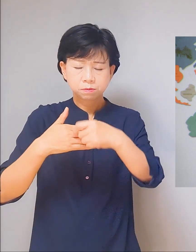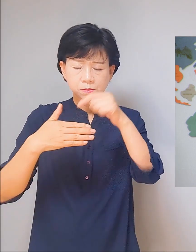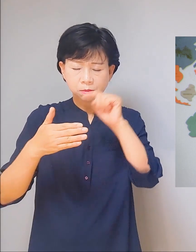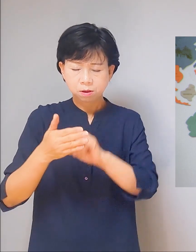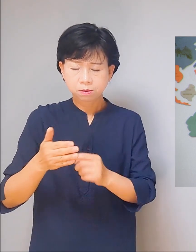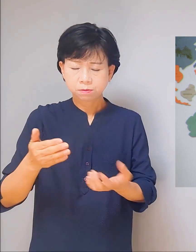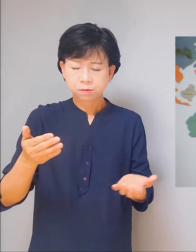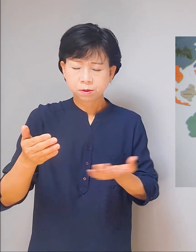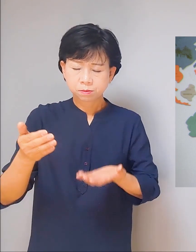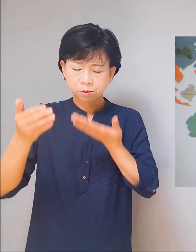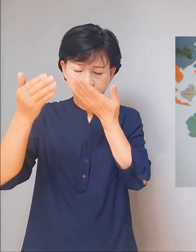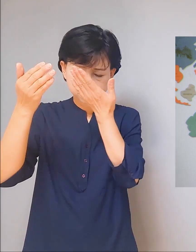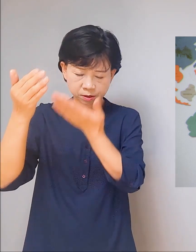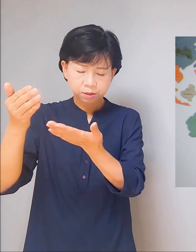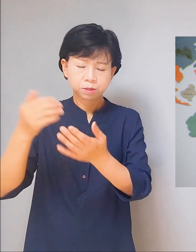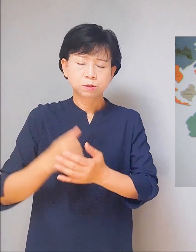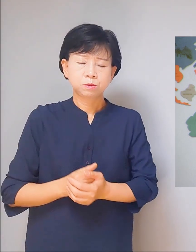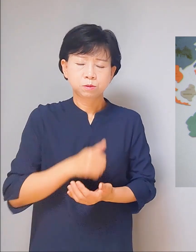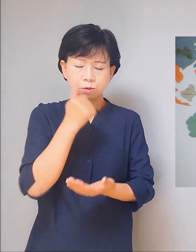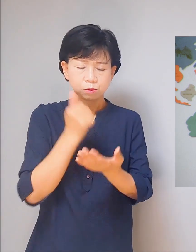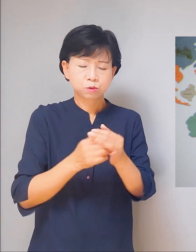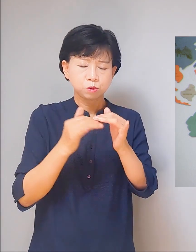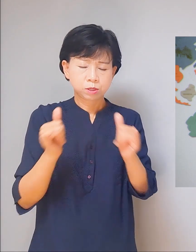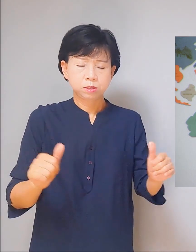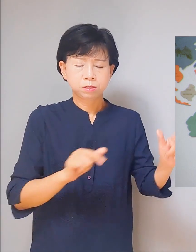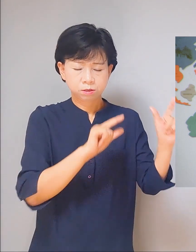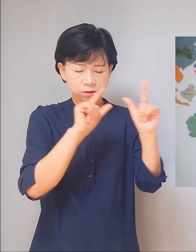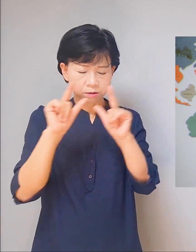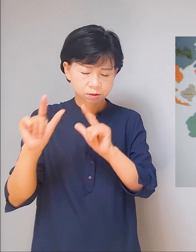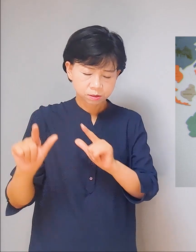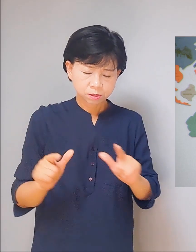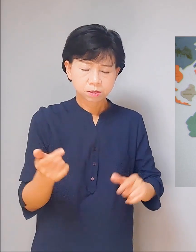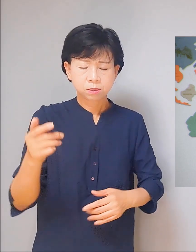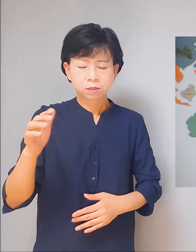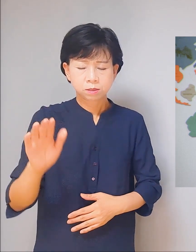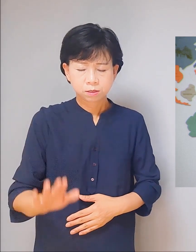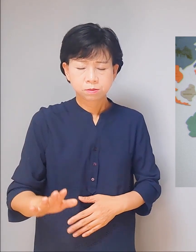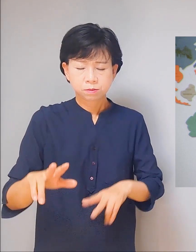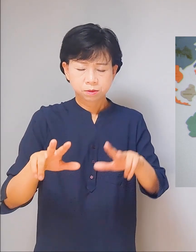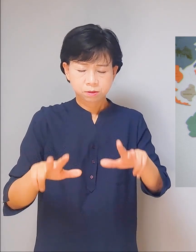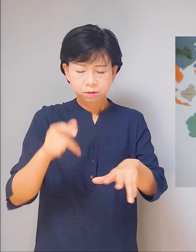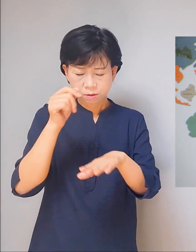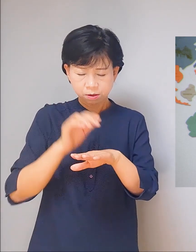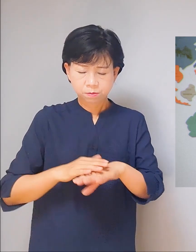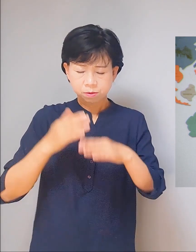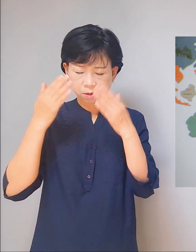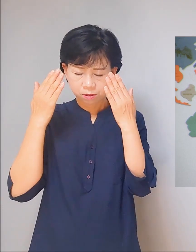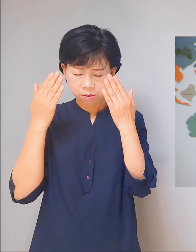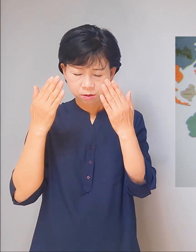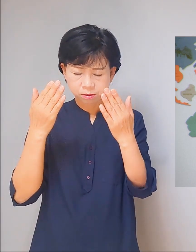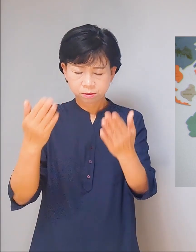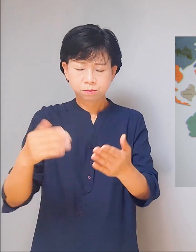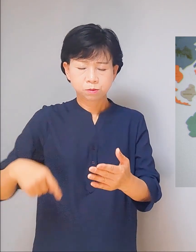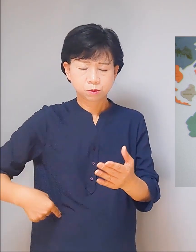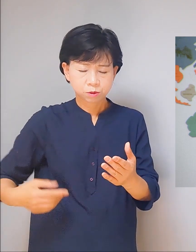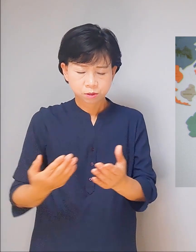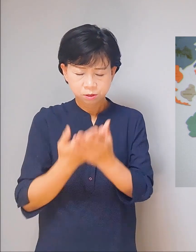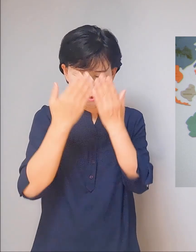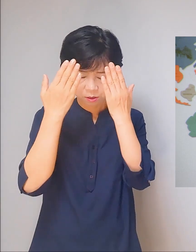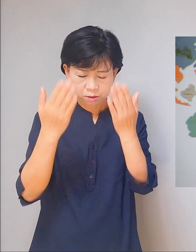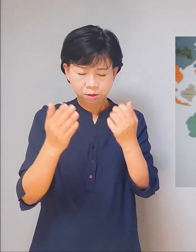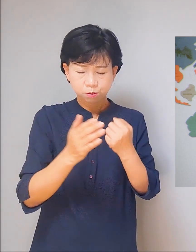한 시간들, 죄인으로 살아간 시간들이 있지만 오늘 이 시간 예배드리며